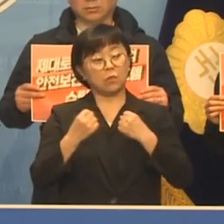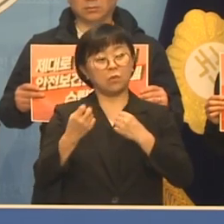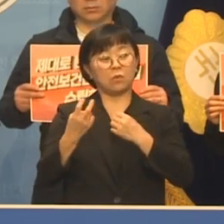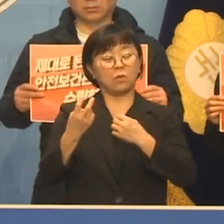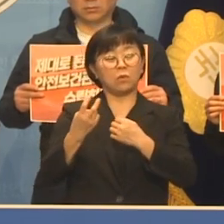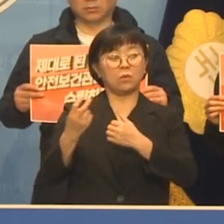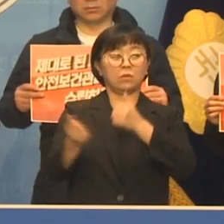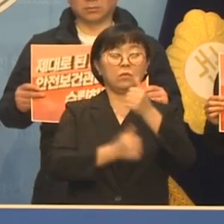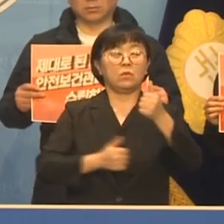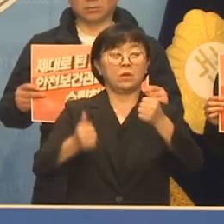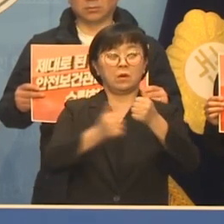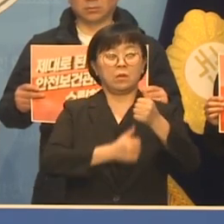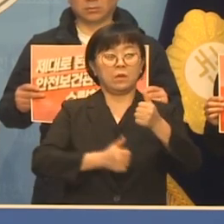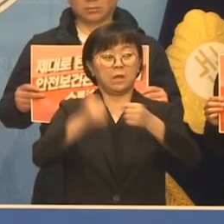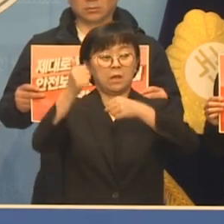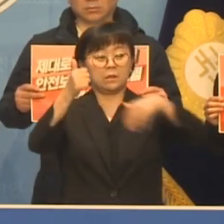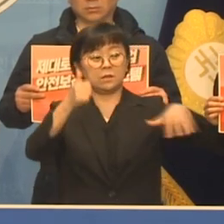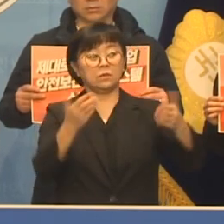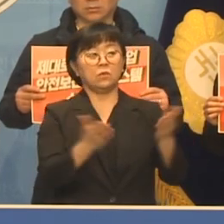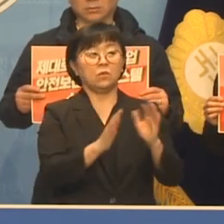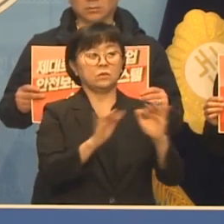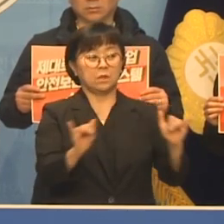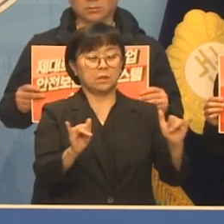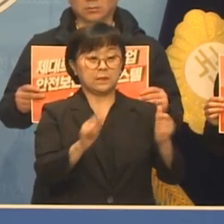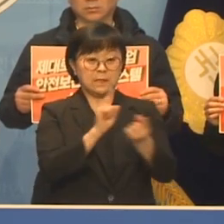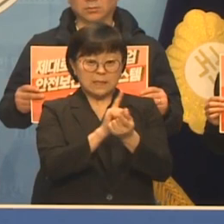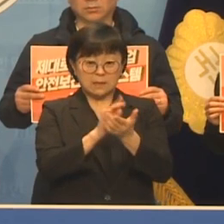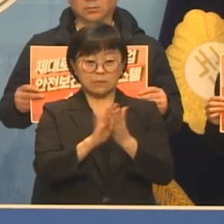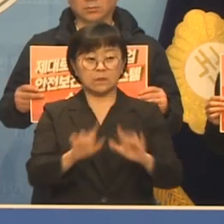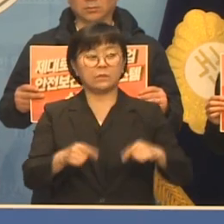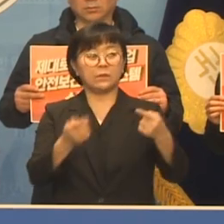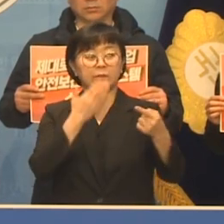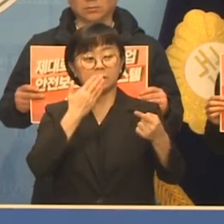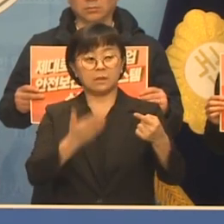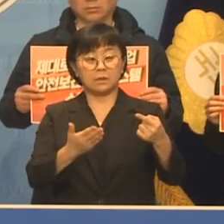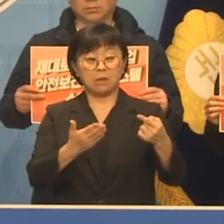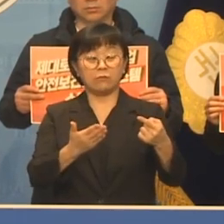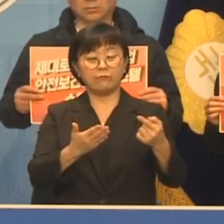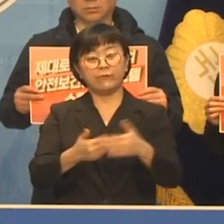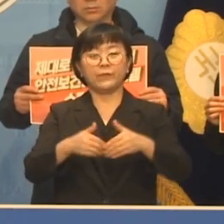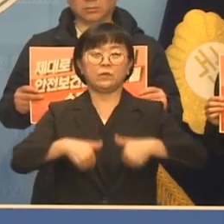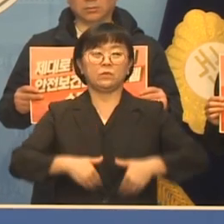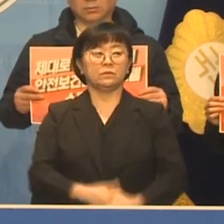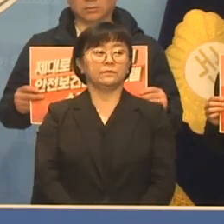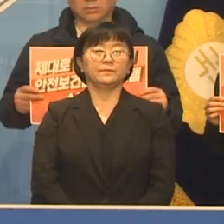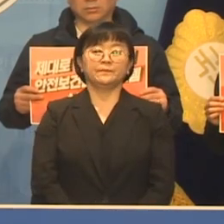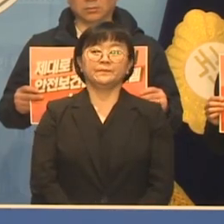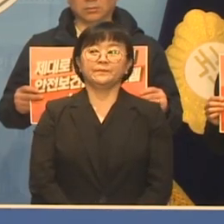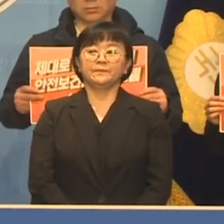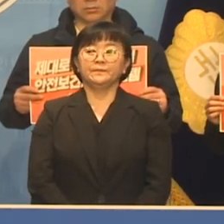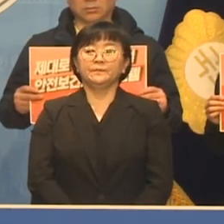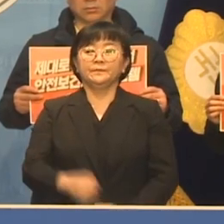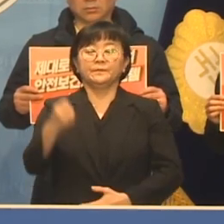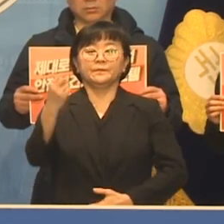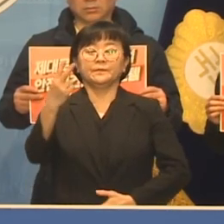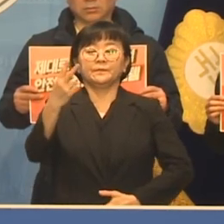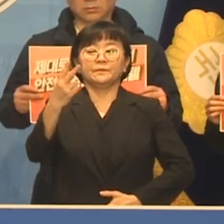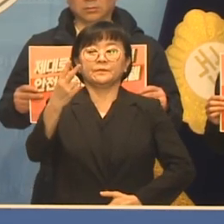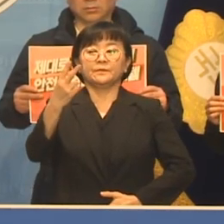산업안전보건위원회 하청 노동조합이 직접 참여할 수 있게 해 주셔야 합니다.